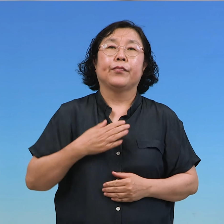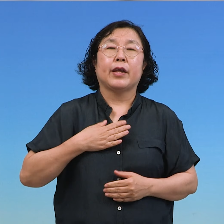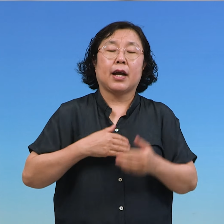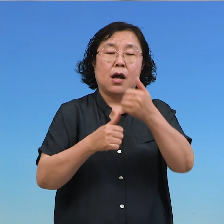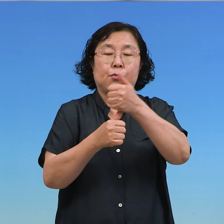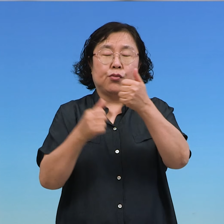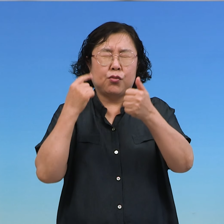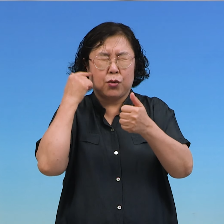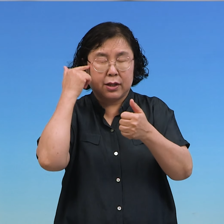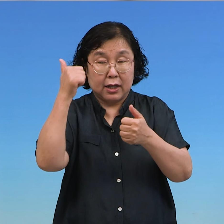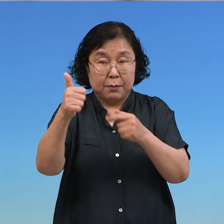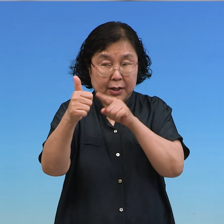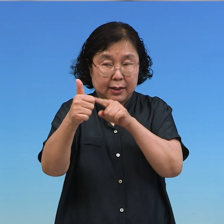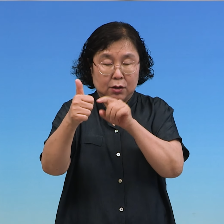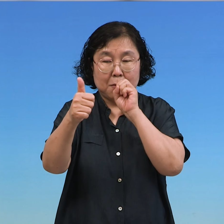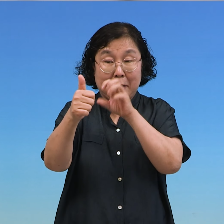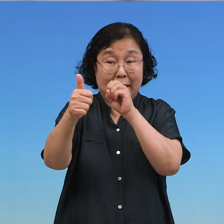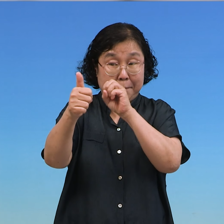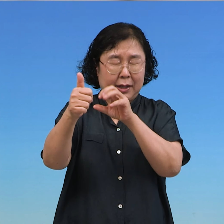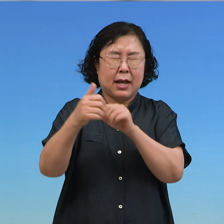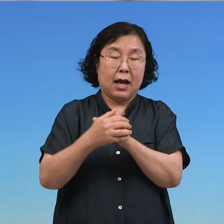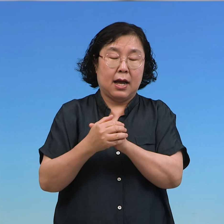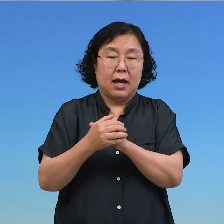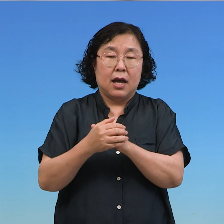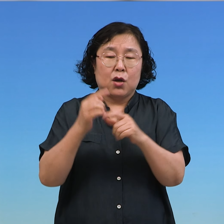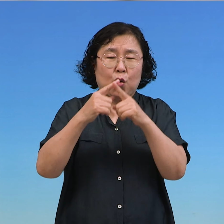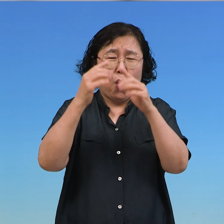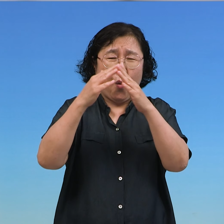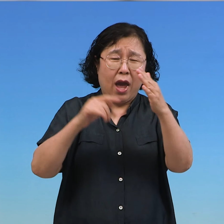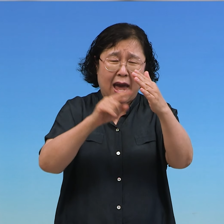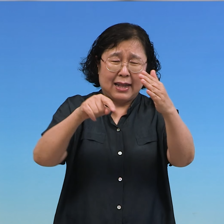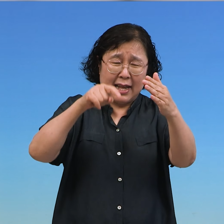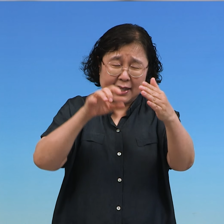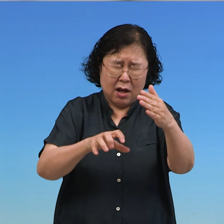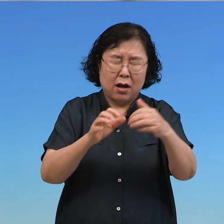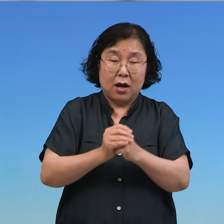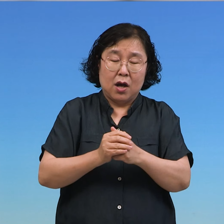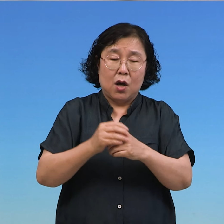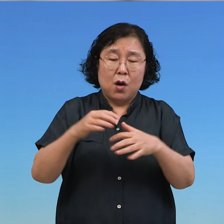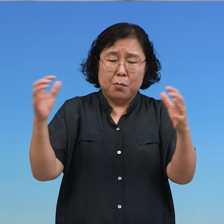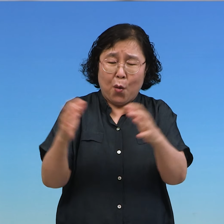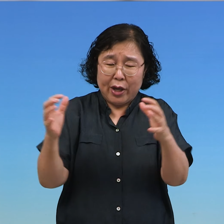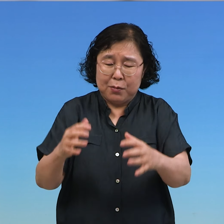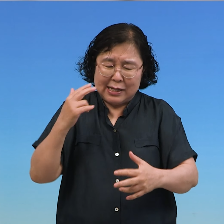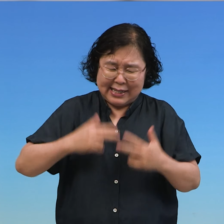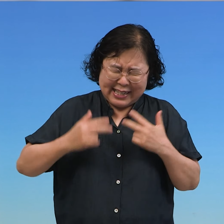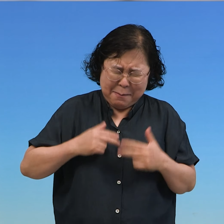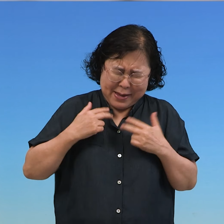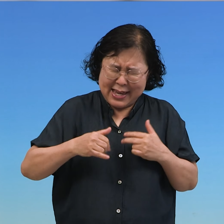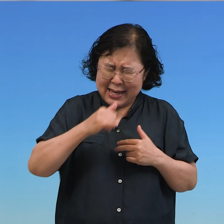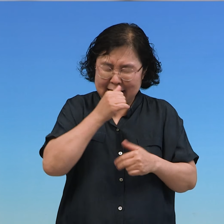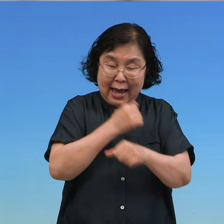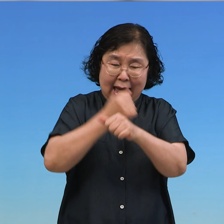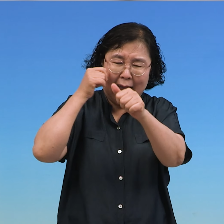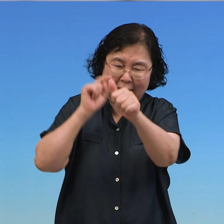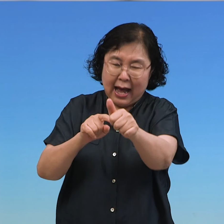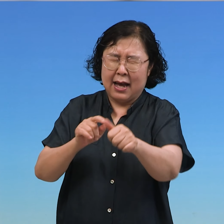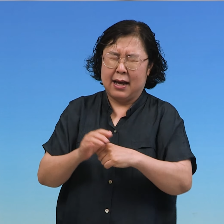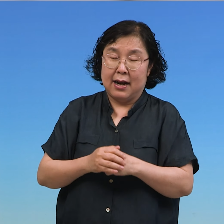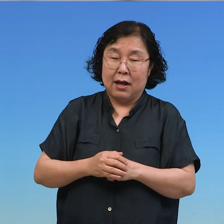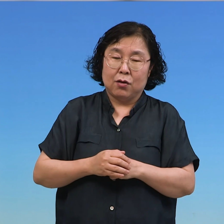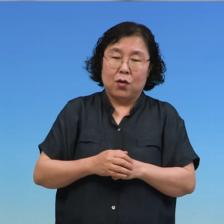어떡하냐 그 범죄 행위다 그거 안 그래도 그 재미없어 하는 사람한테 그래서 재미있게 해야 된다 무조건 재미있게 해야